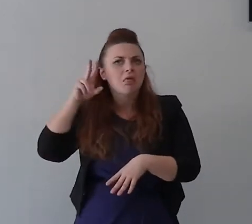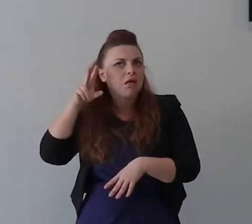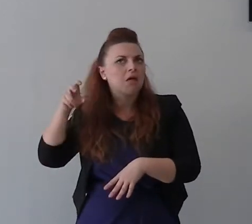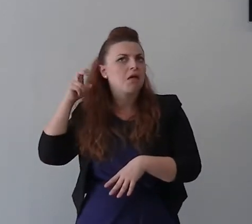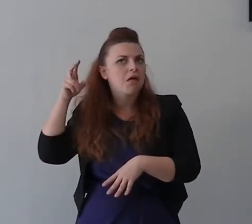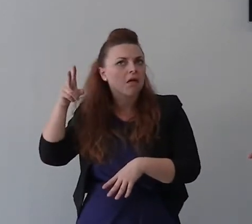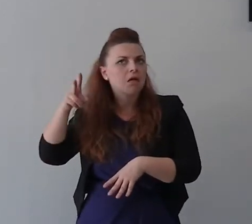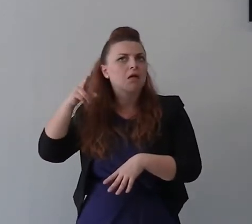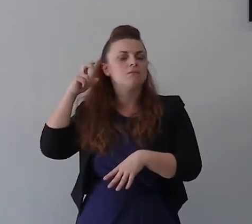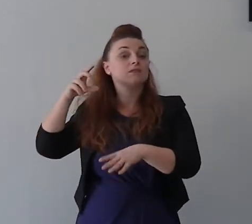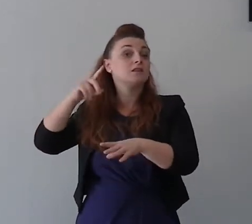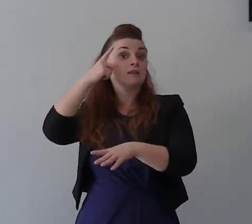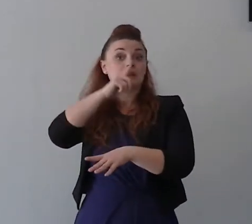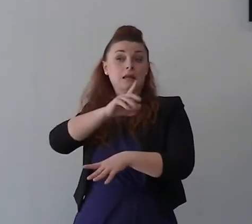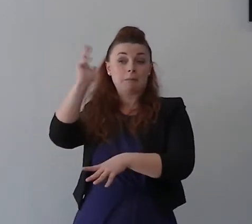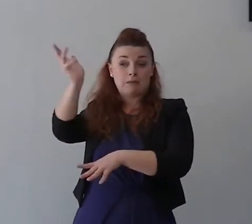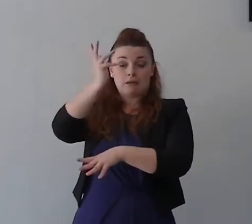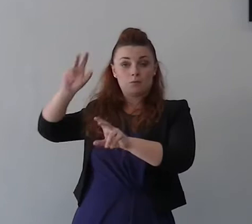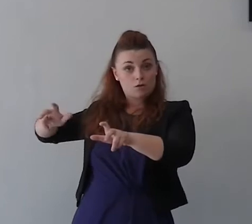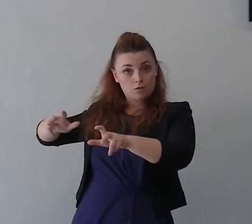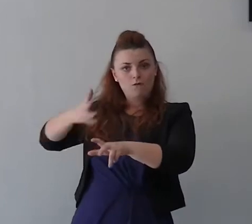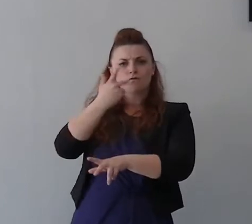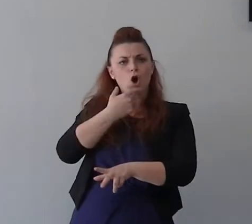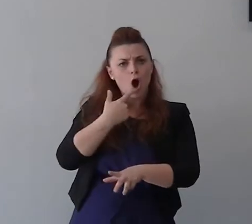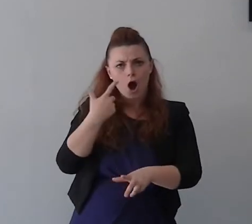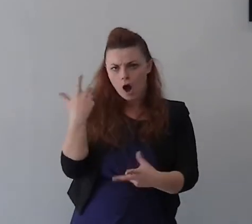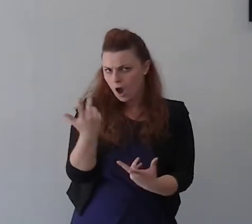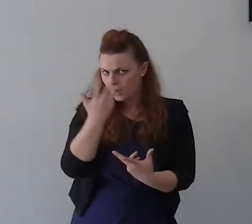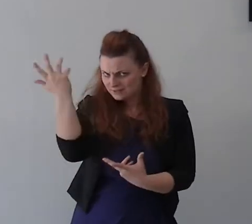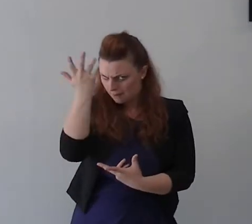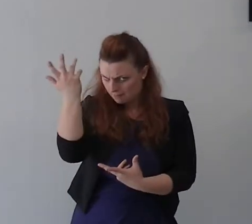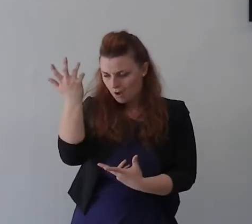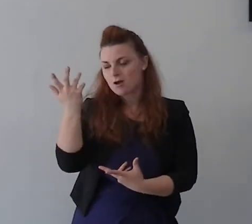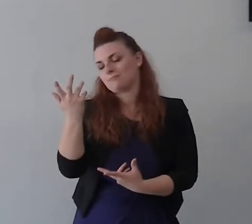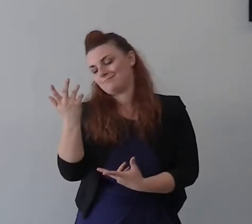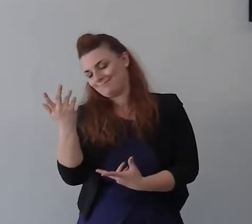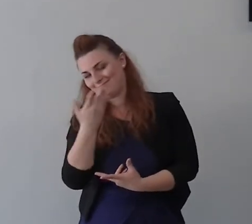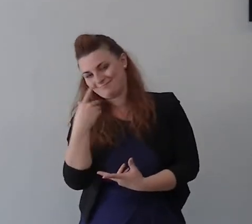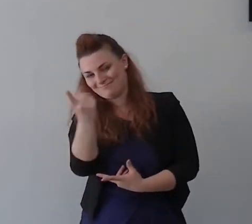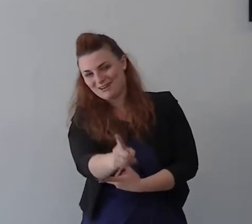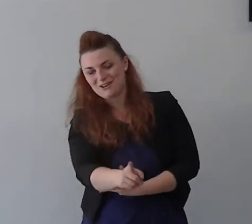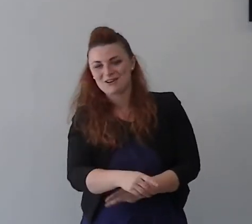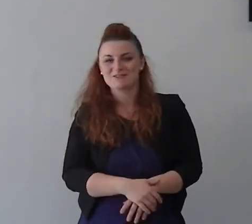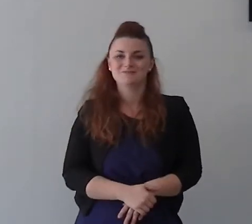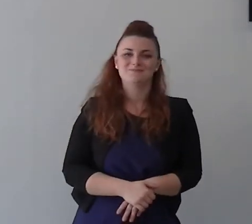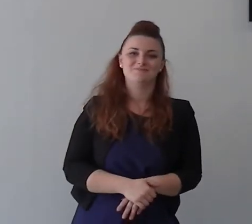televisione. Volete qualche esempio? Meglio di no, che il giorno di Pasqua. Sarebbe tutto pilopio.